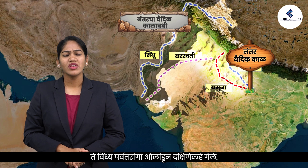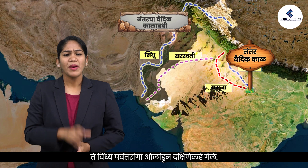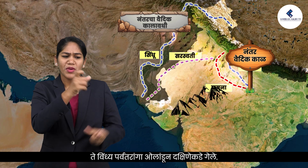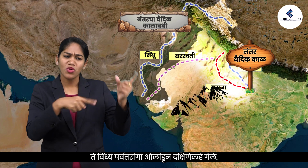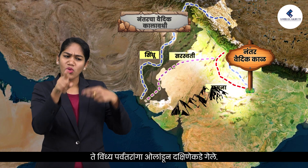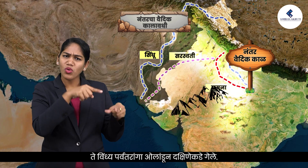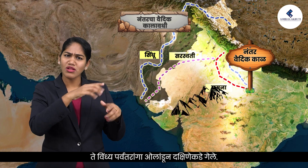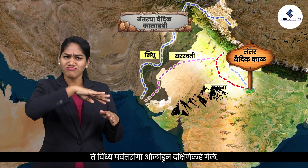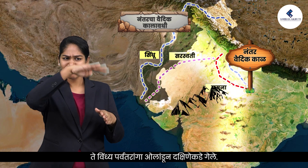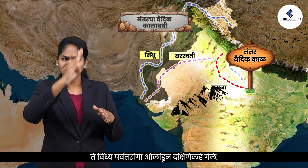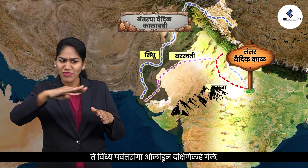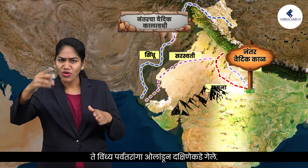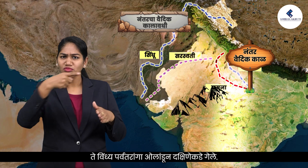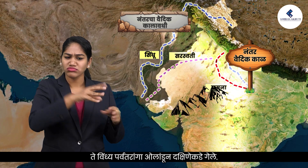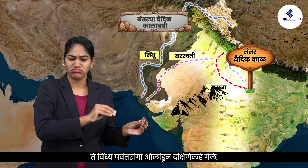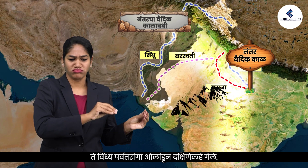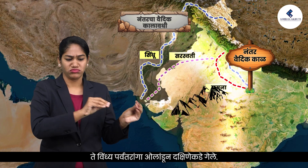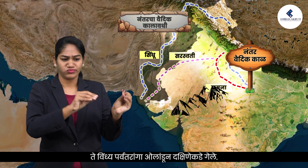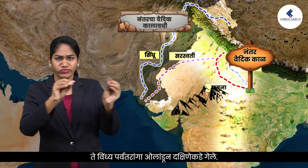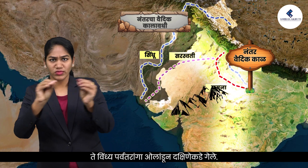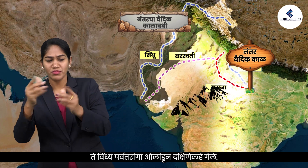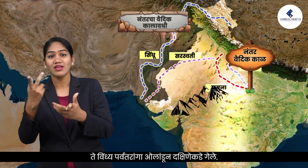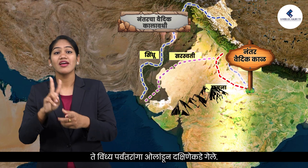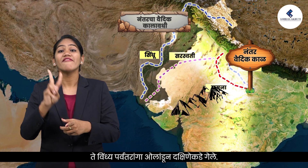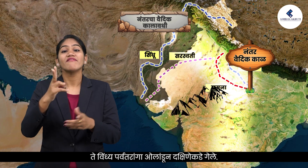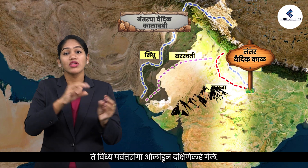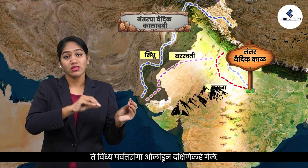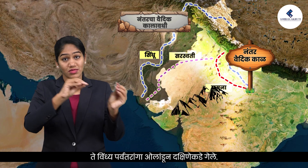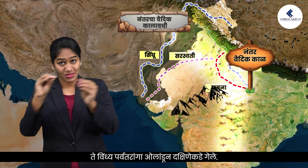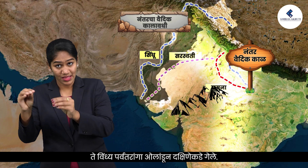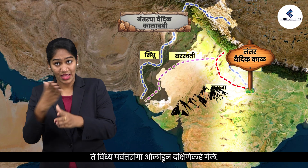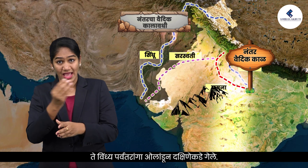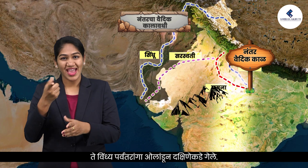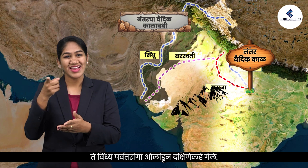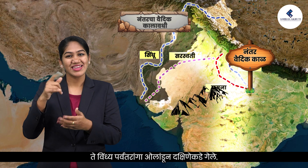ते विंध्य पर्वतरांगा ओलांडून दक्षिणेकडे गेले.